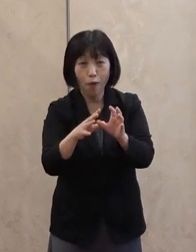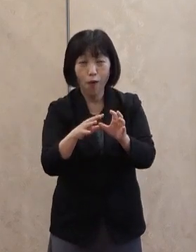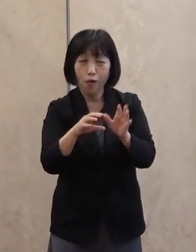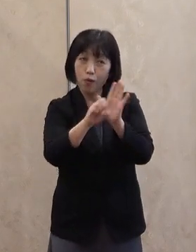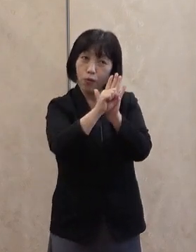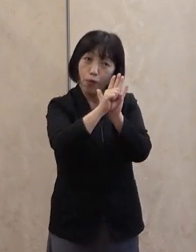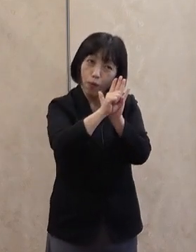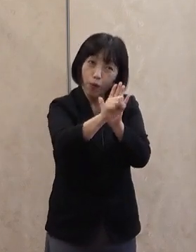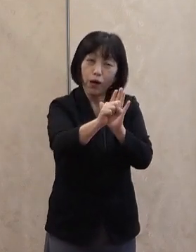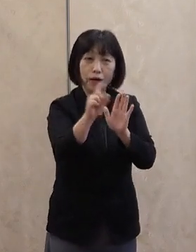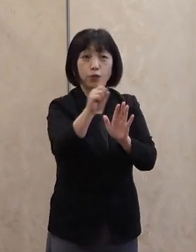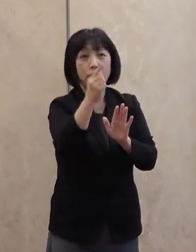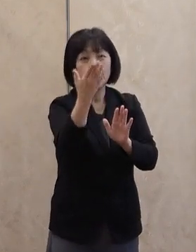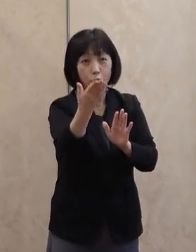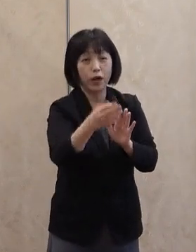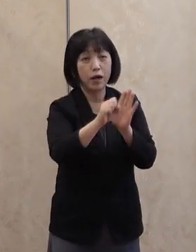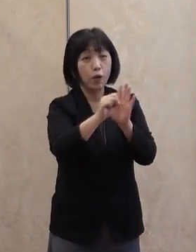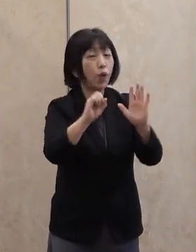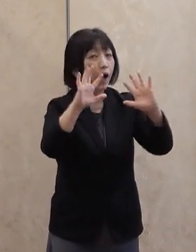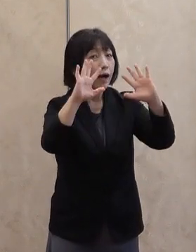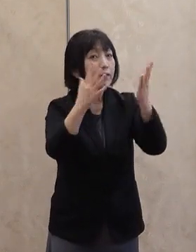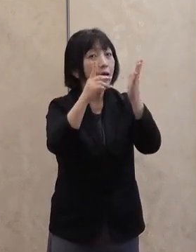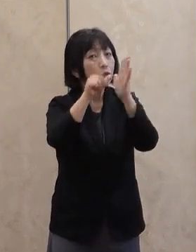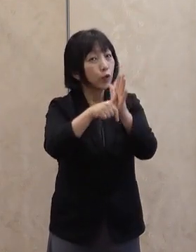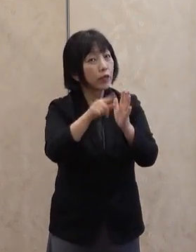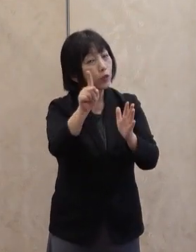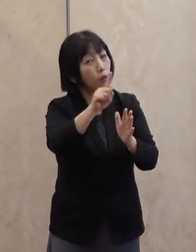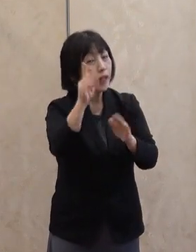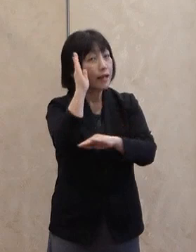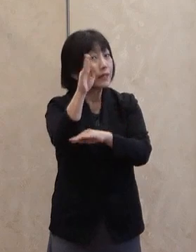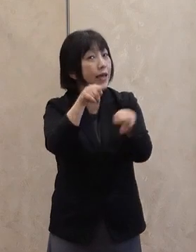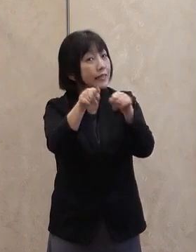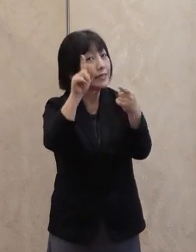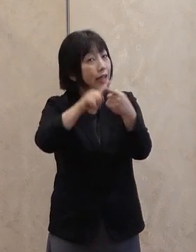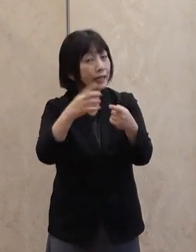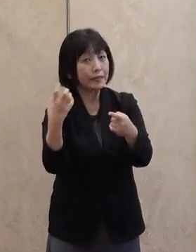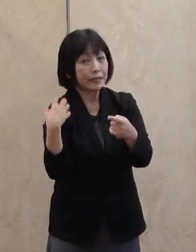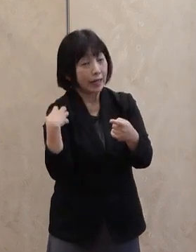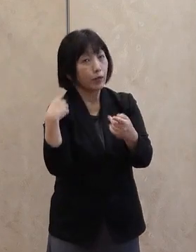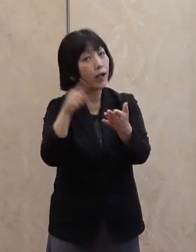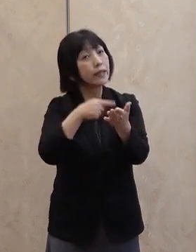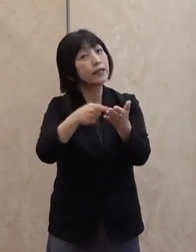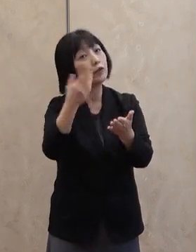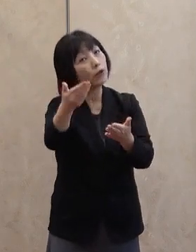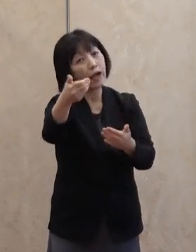合に、どういう政治的責任を取られるのか、最後にお伺いしたいんですが。